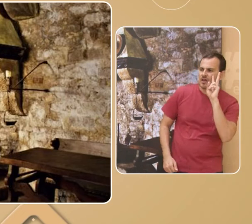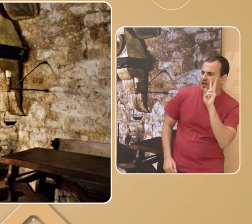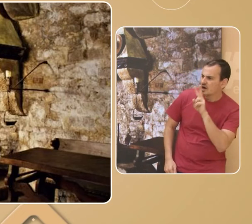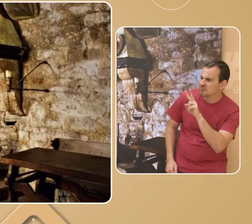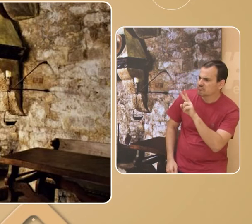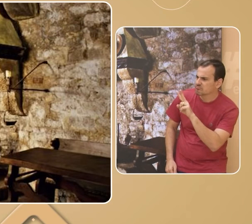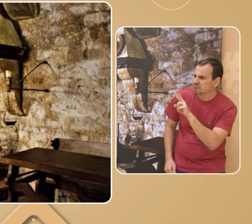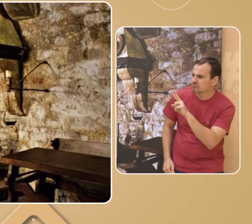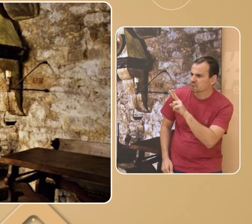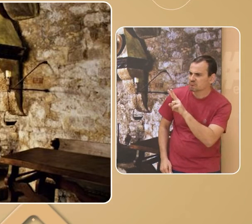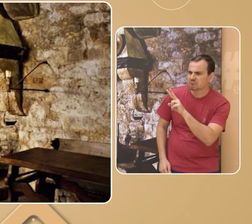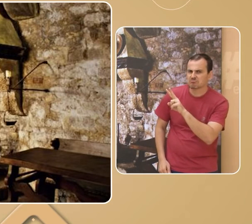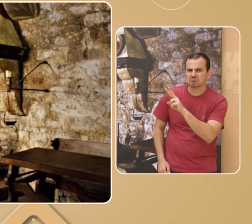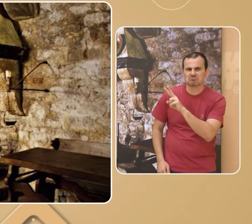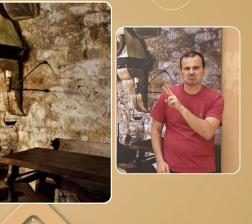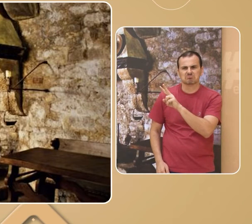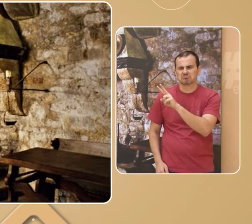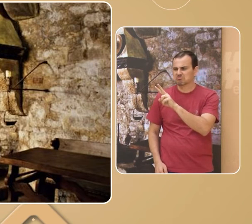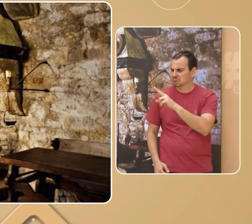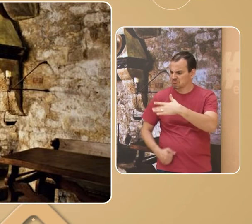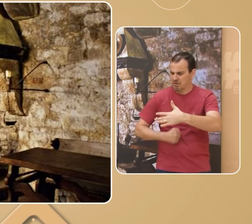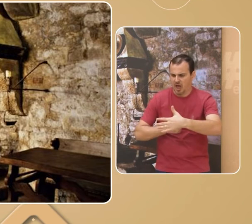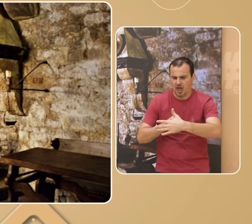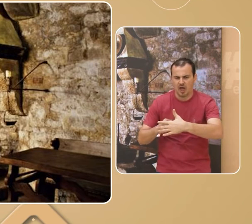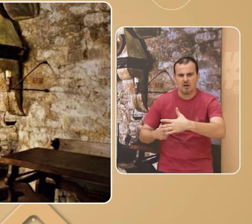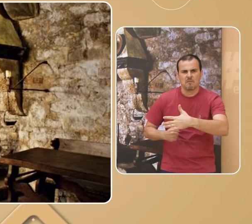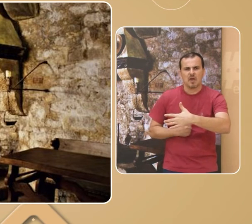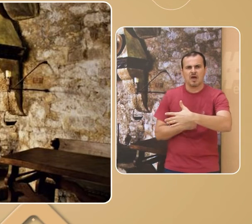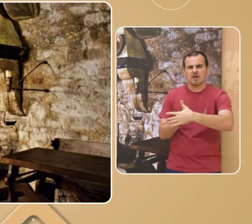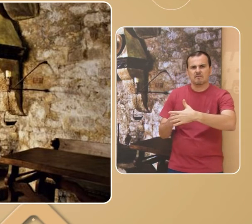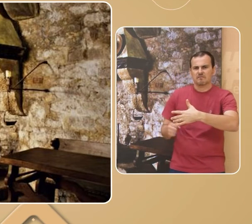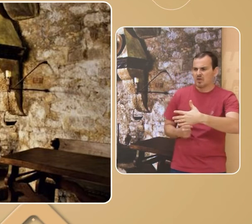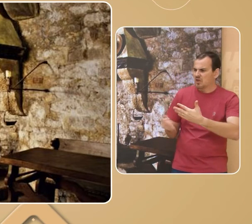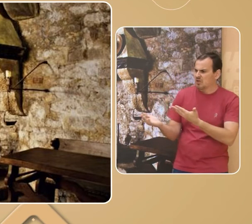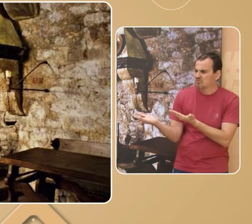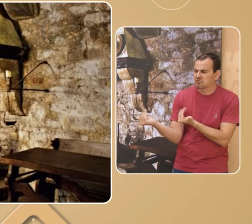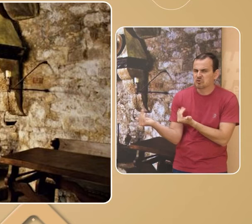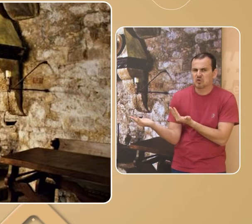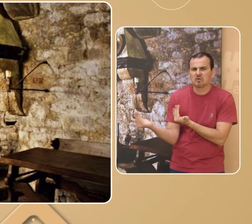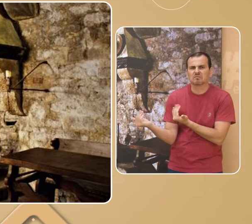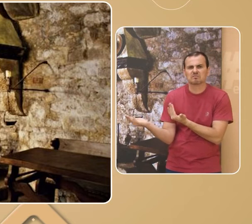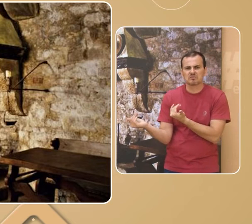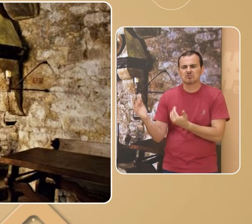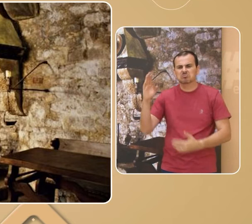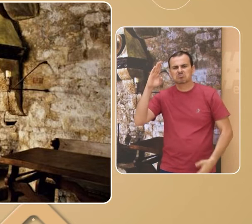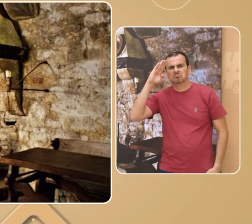Avistando uma moça na cozinha, o soldado perguntou: